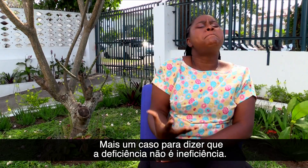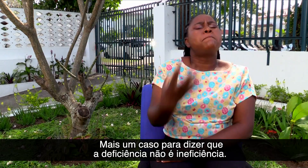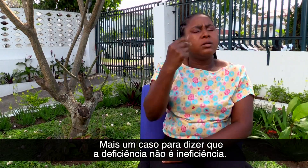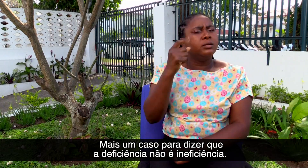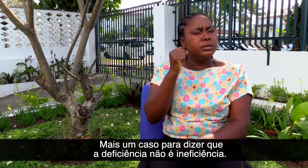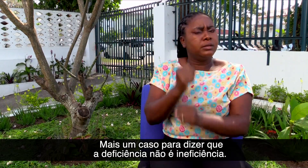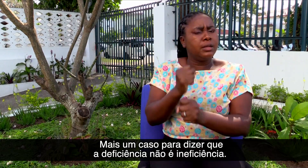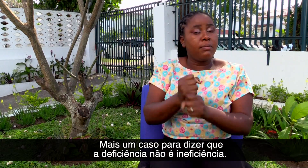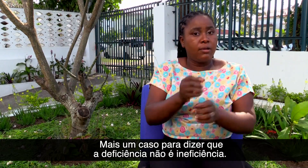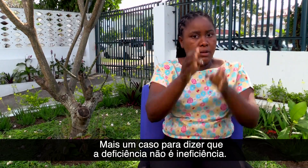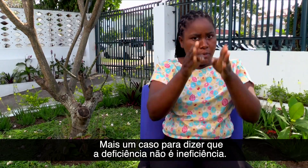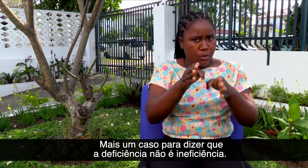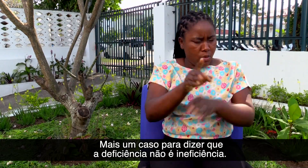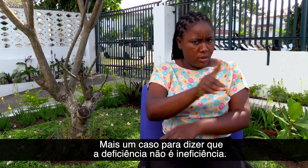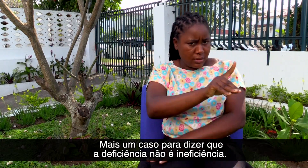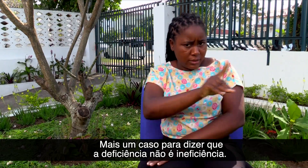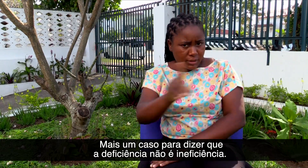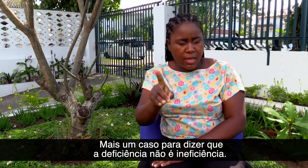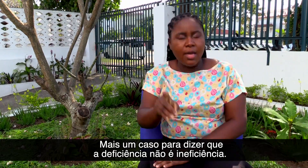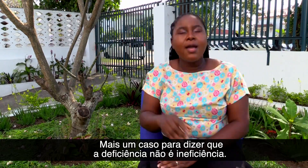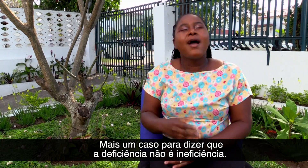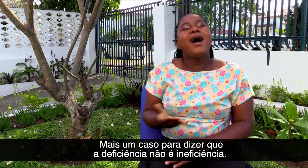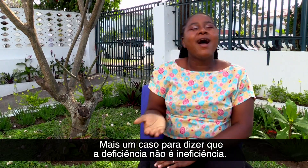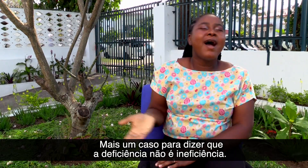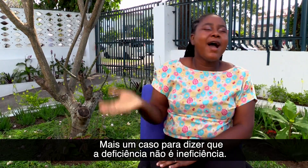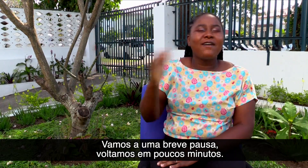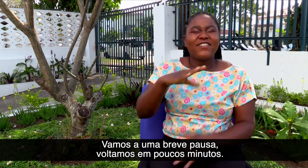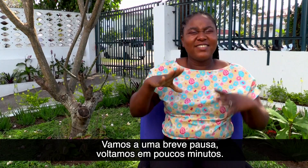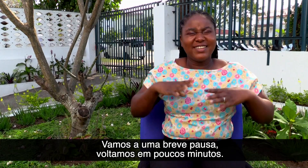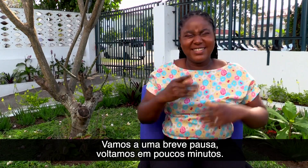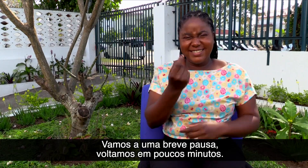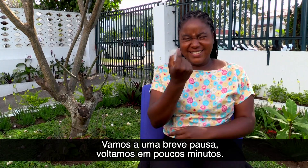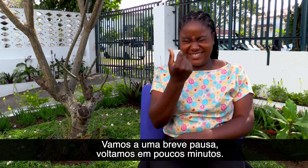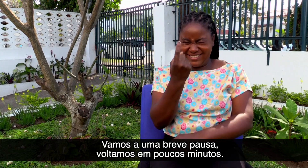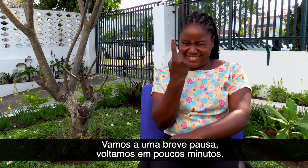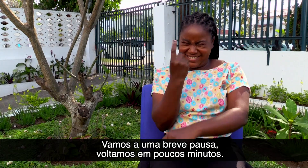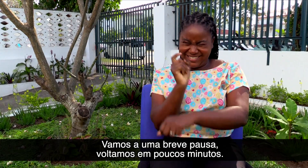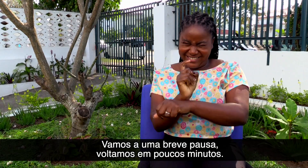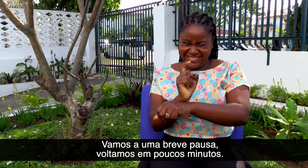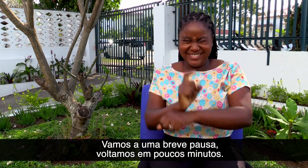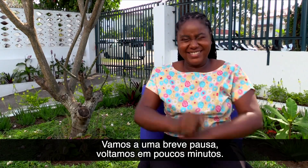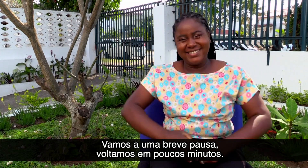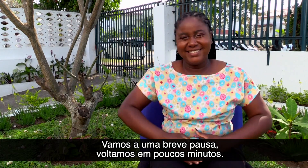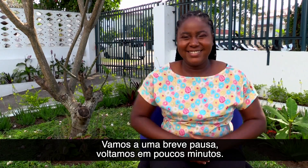um caso para dizer que a deficiência não é ineficiência. Vamos a uma breve pausa, voltamos em poucos